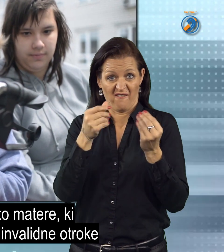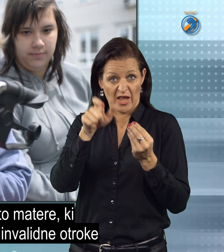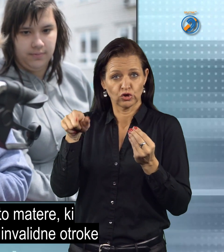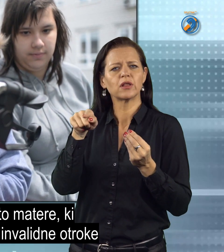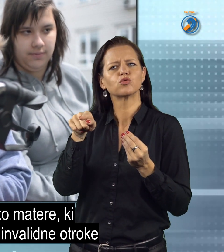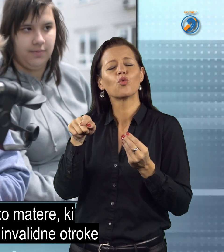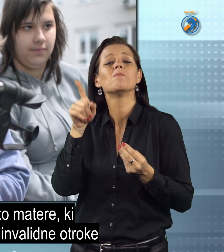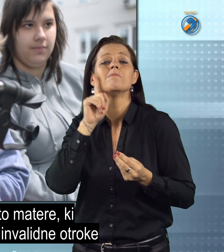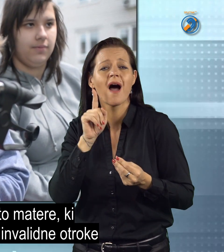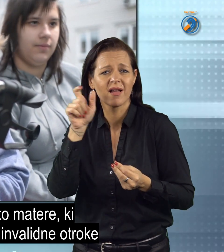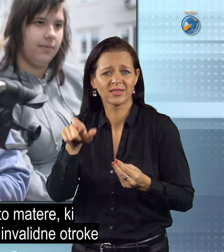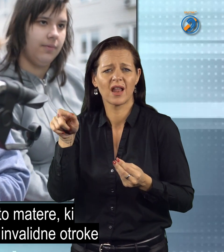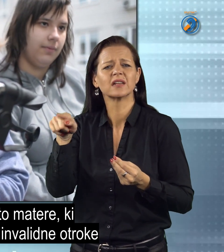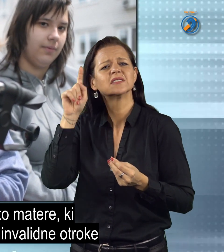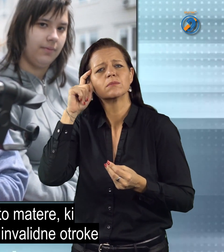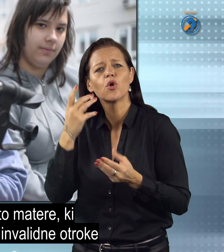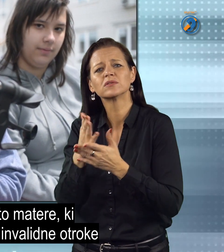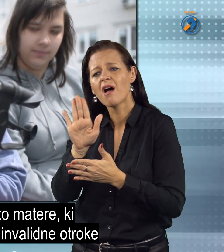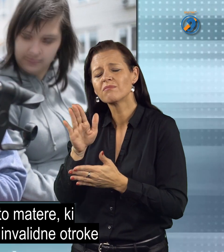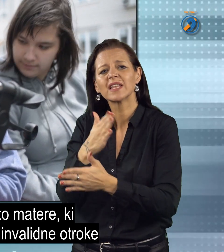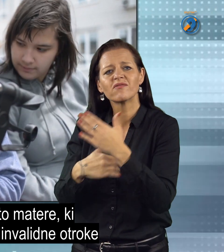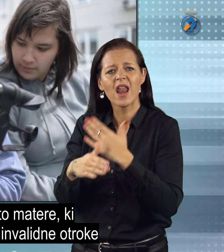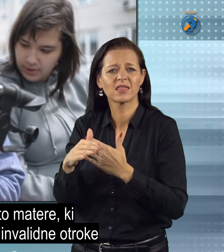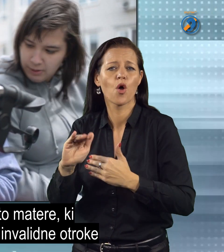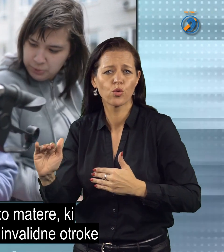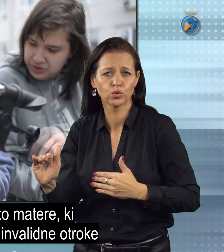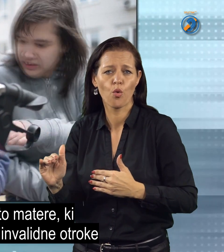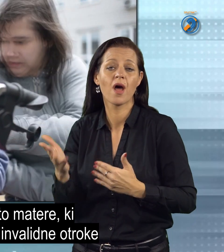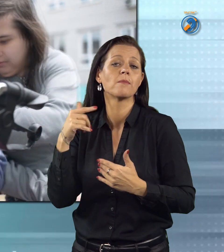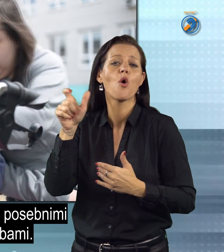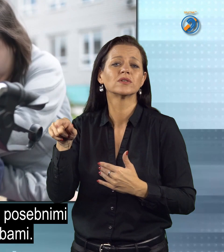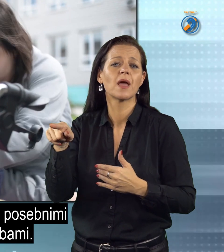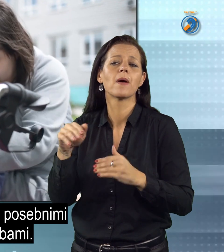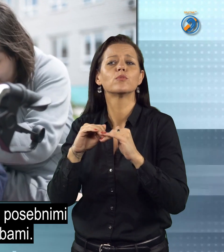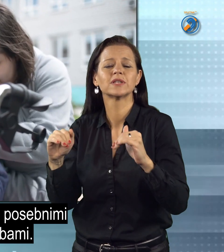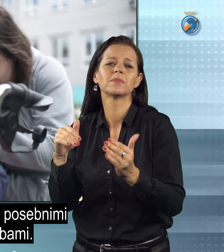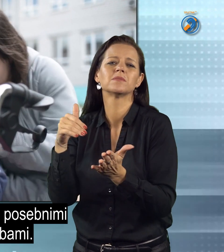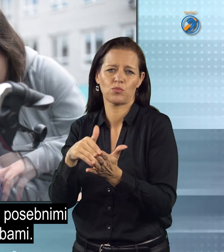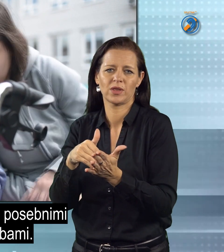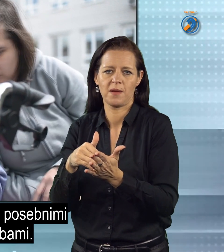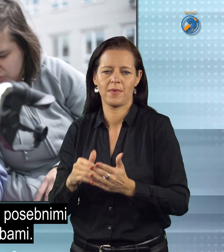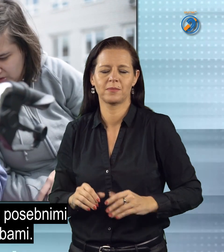V večini so to matere, ki skrbijo za svoje invalidne otroke ali osebe s posebnimi potrebami.